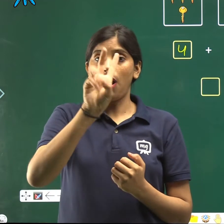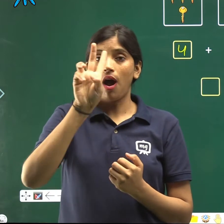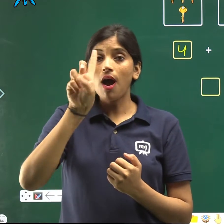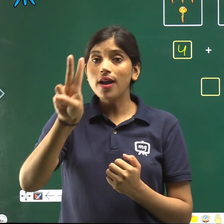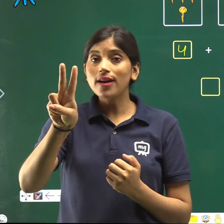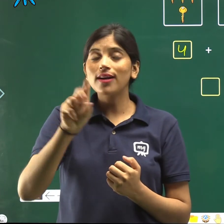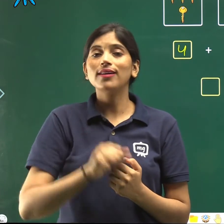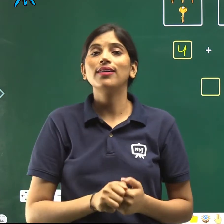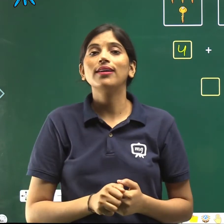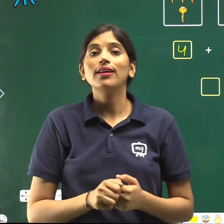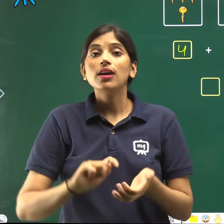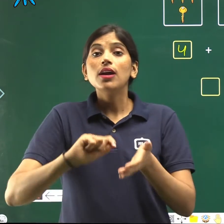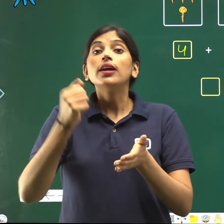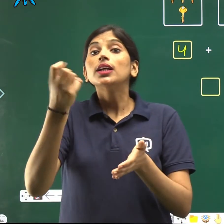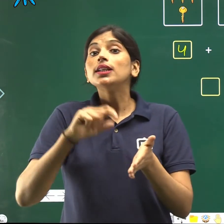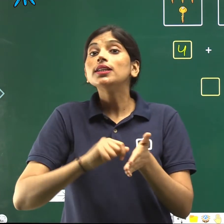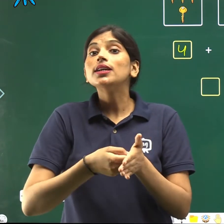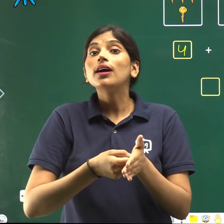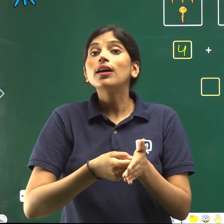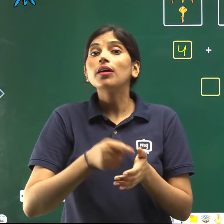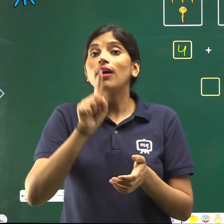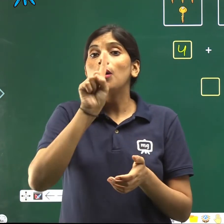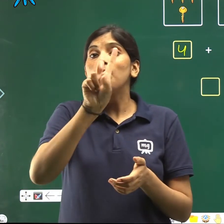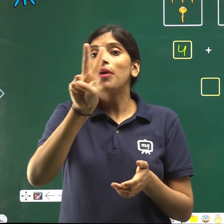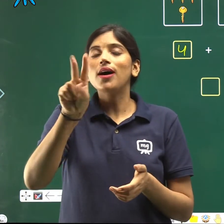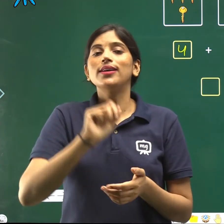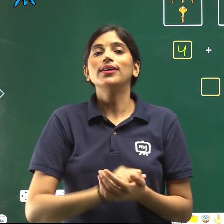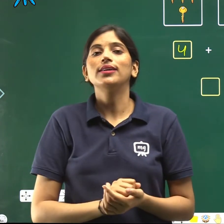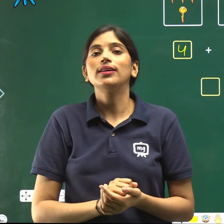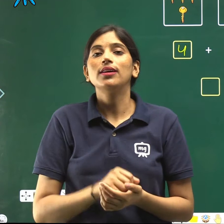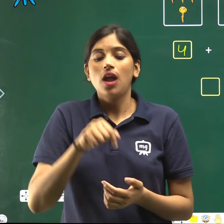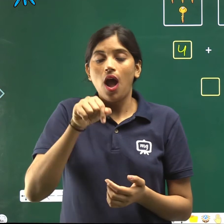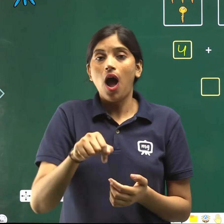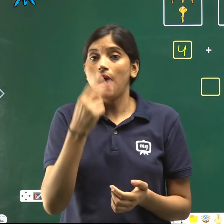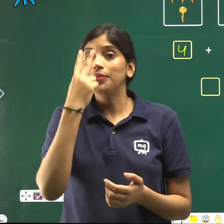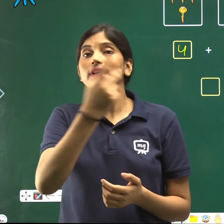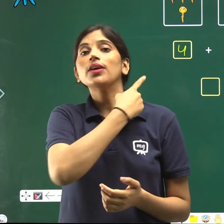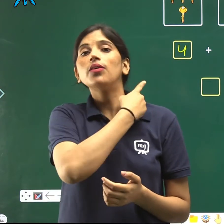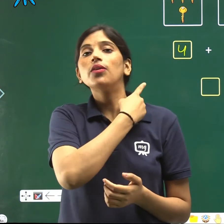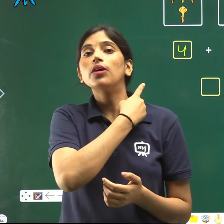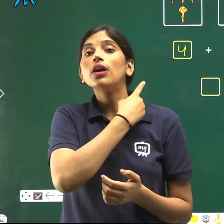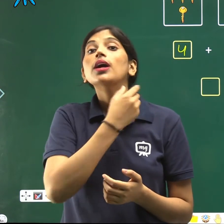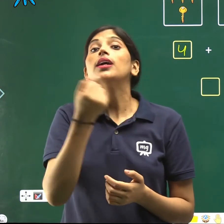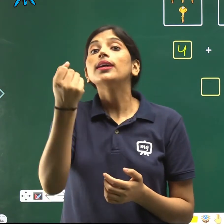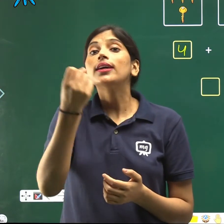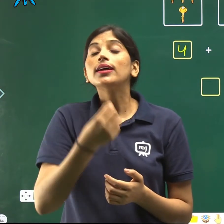12। कितनी चाबी हो गई? 12। आप देखो इसमें कितनी हो गई